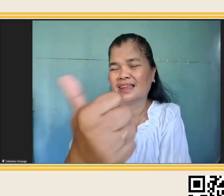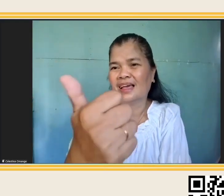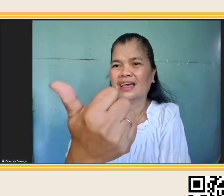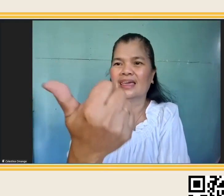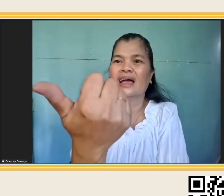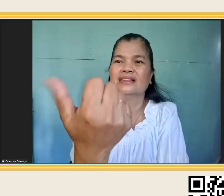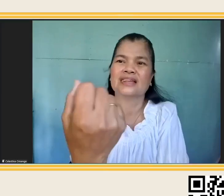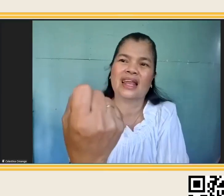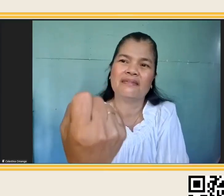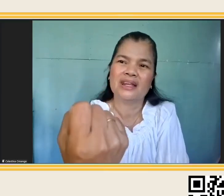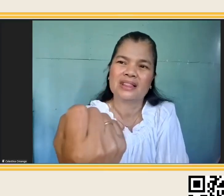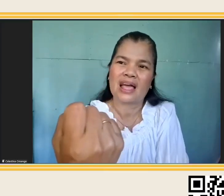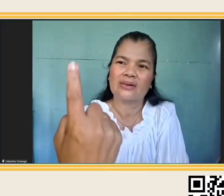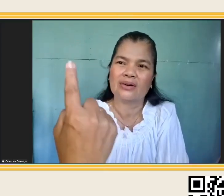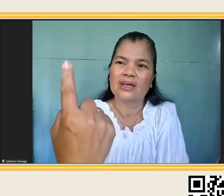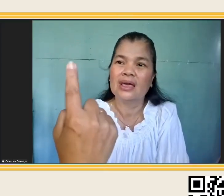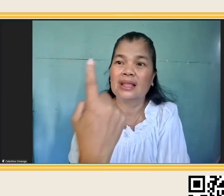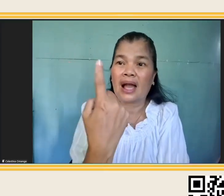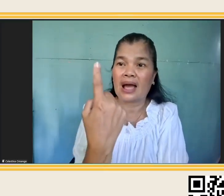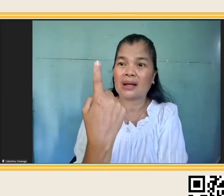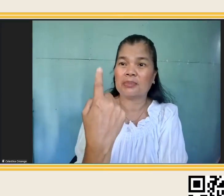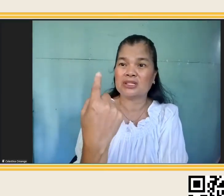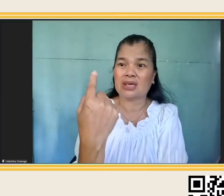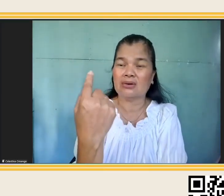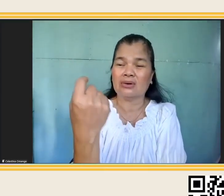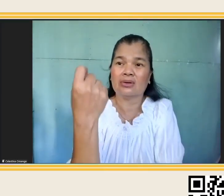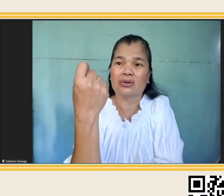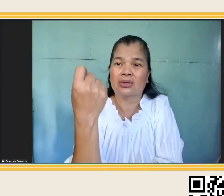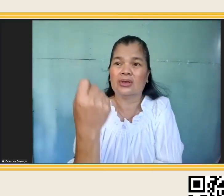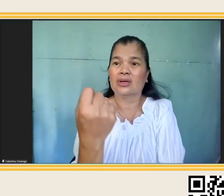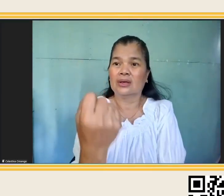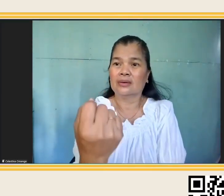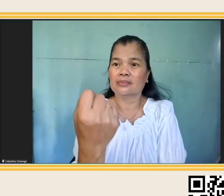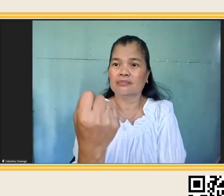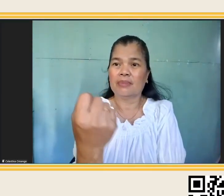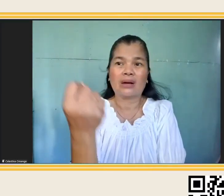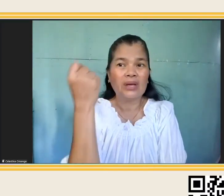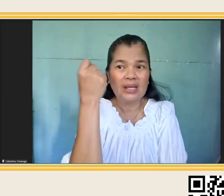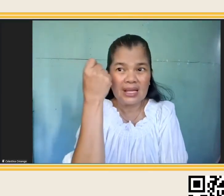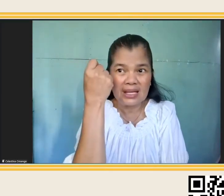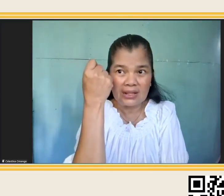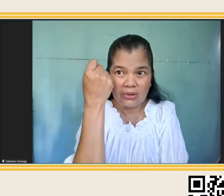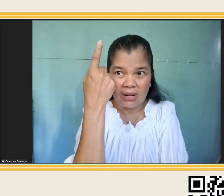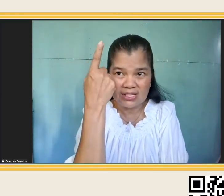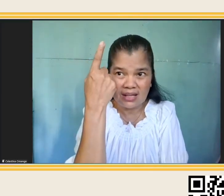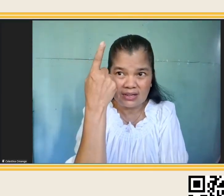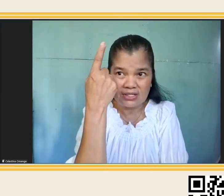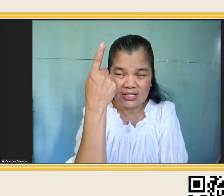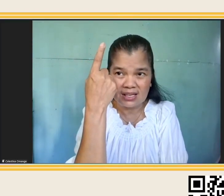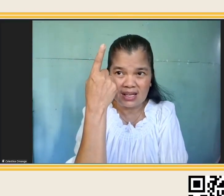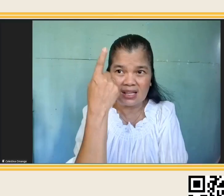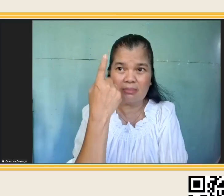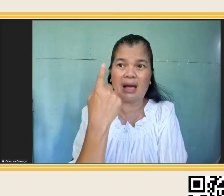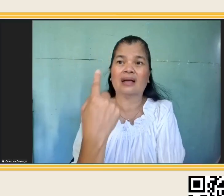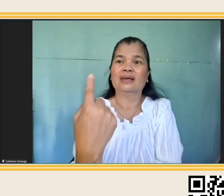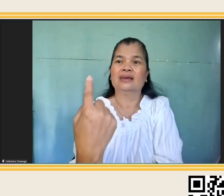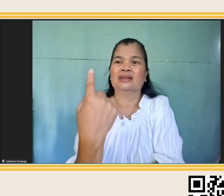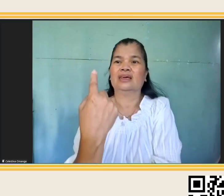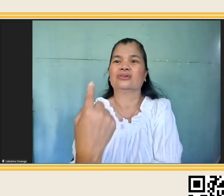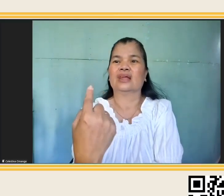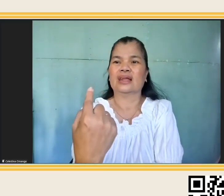10. Yan, sa 11 na tayo. Nakaharap na sa'yo. Pero hindi dito kasi understand yan, di